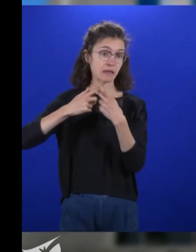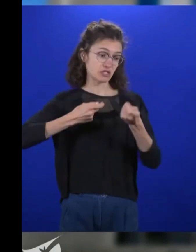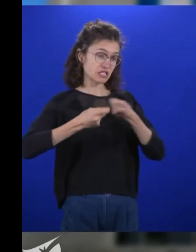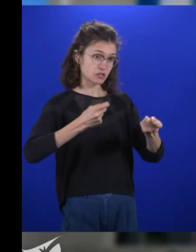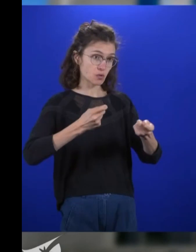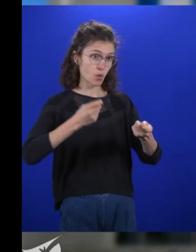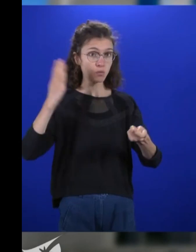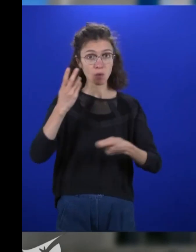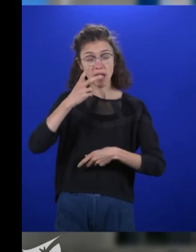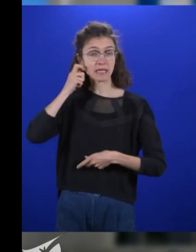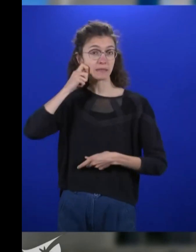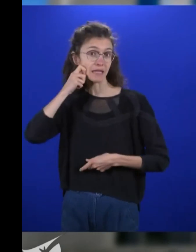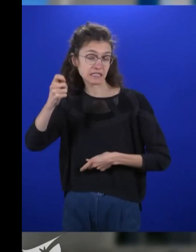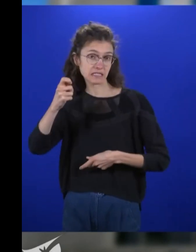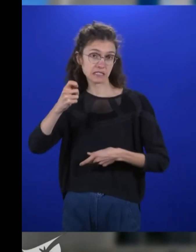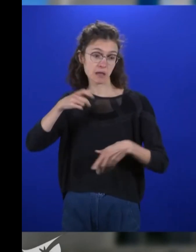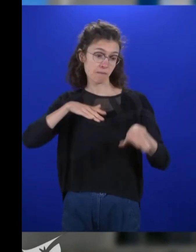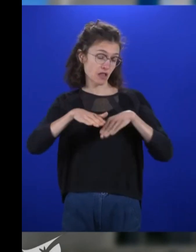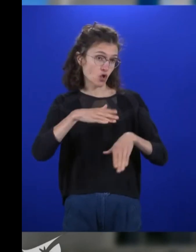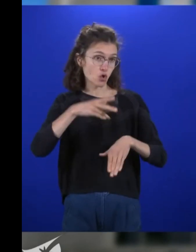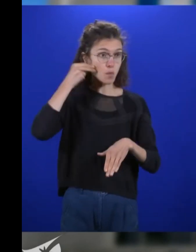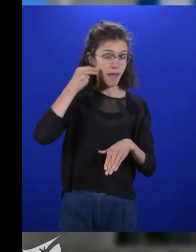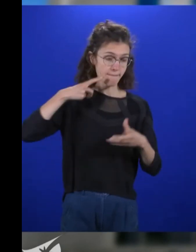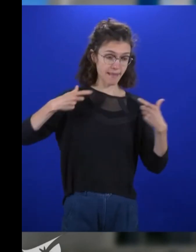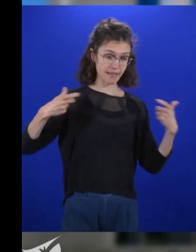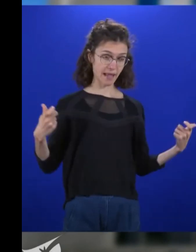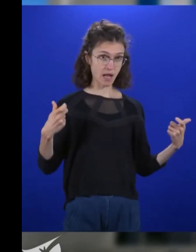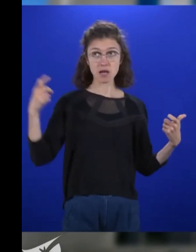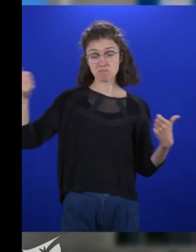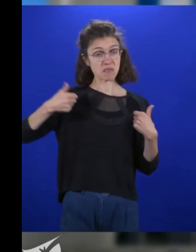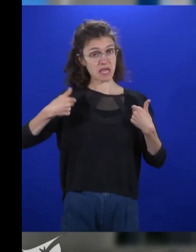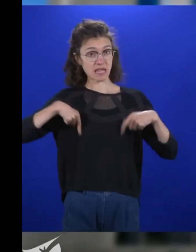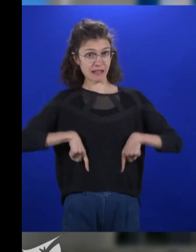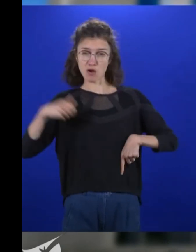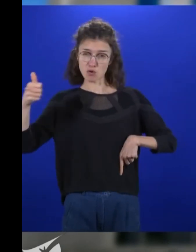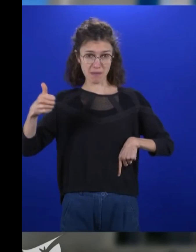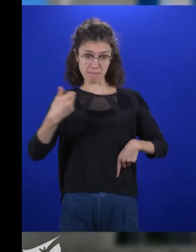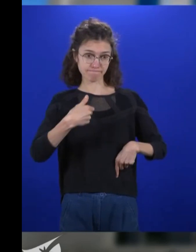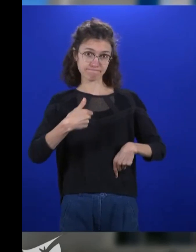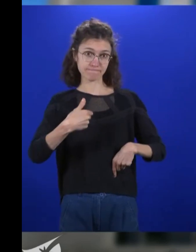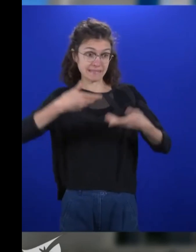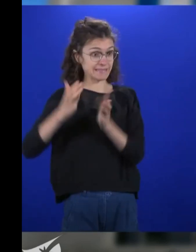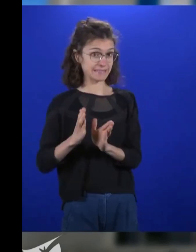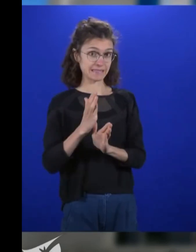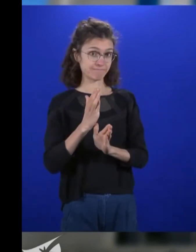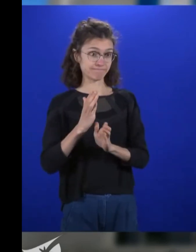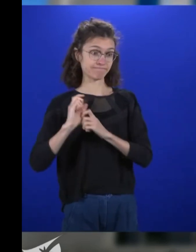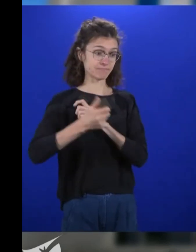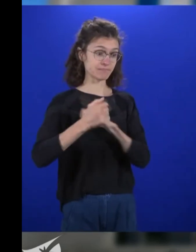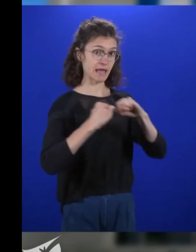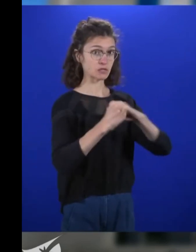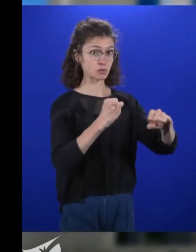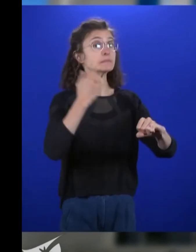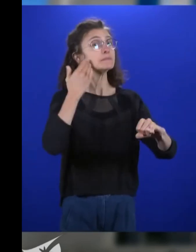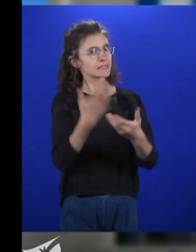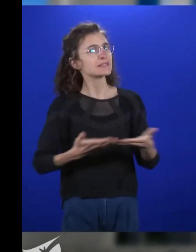moyens humains et matériels que seul l'État peut mobiliser et coordonner en cas de crise. La loi sur la réforme des collectivités